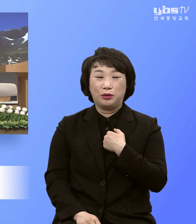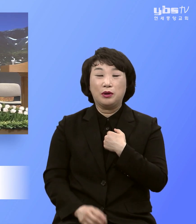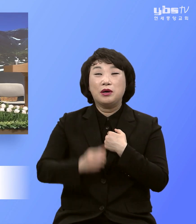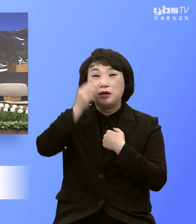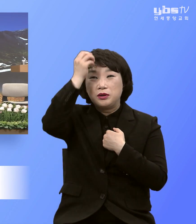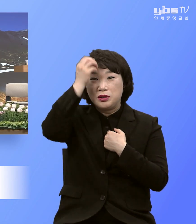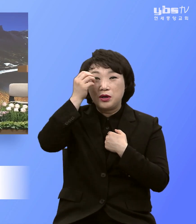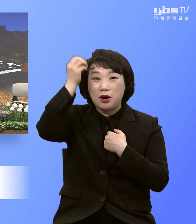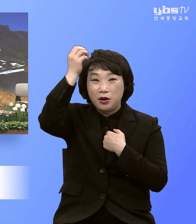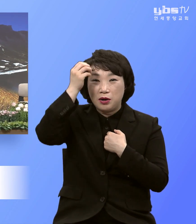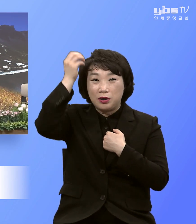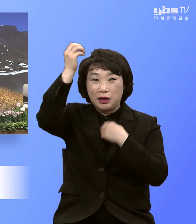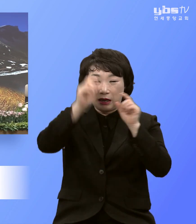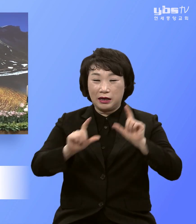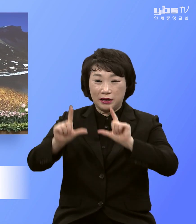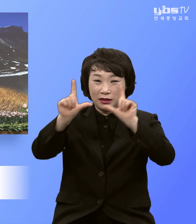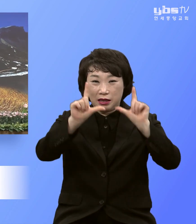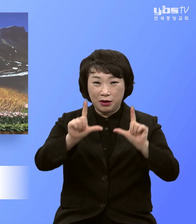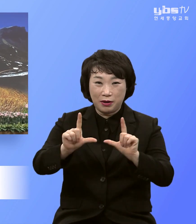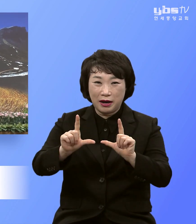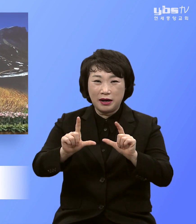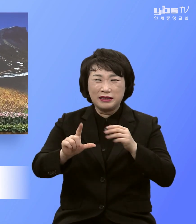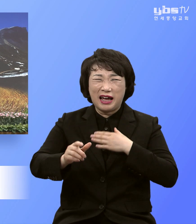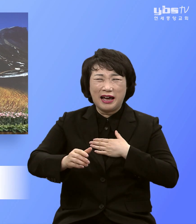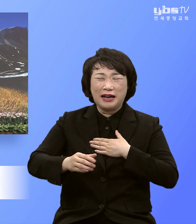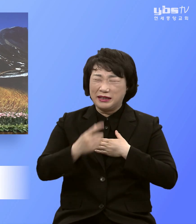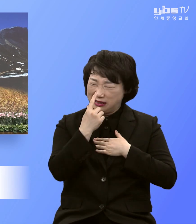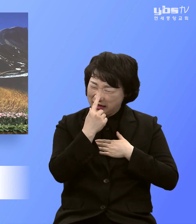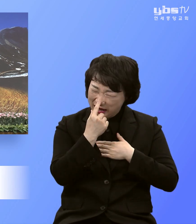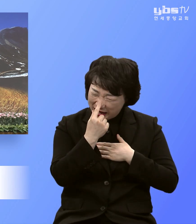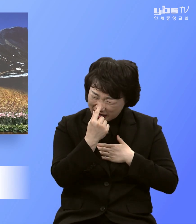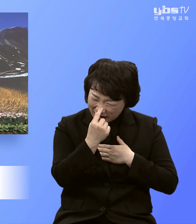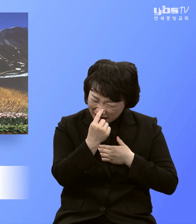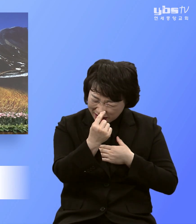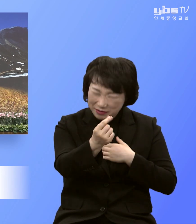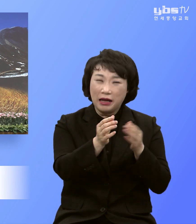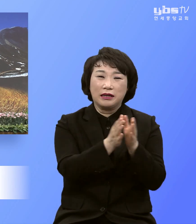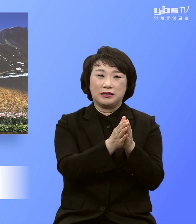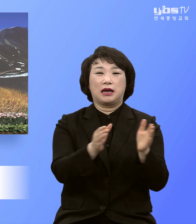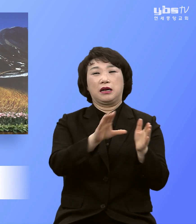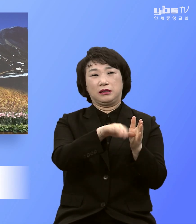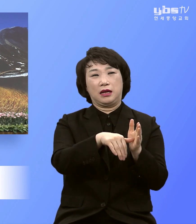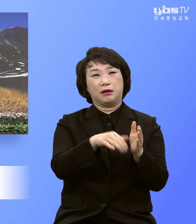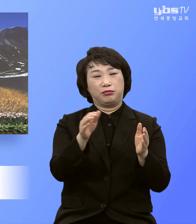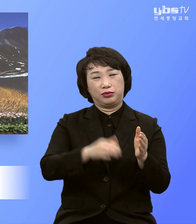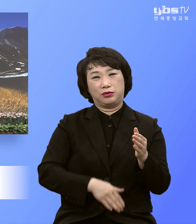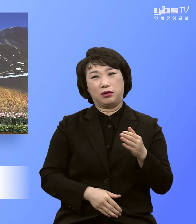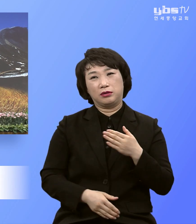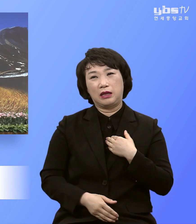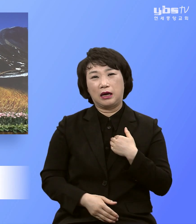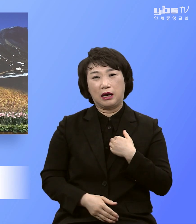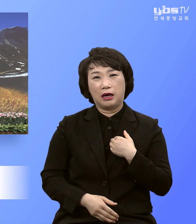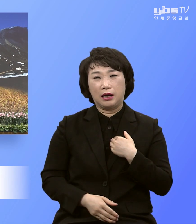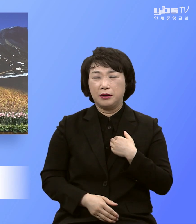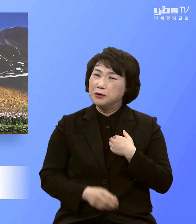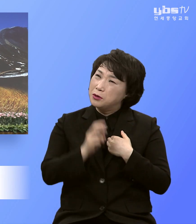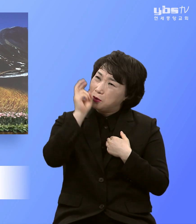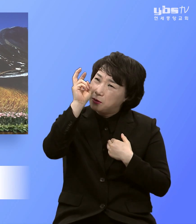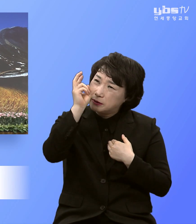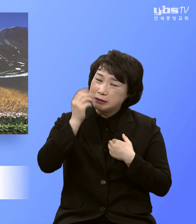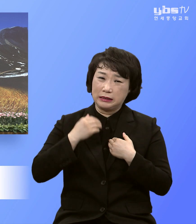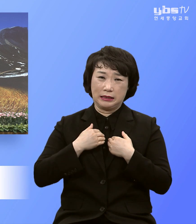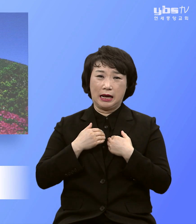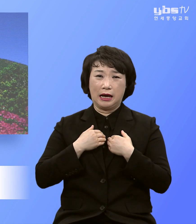영적 생활을 아주 예민하게 시작할 때부터 내가 말을